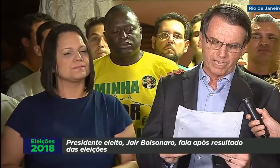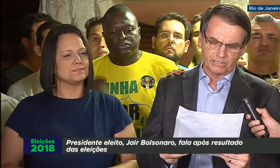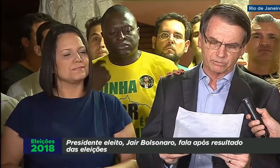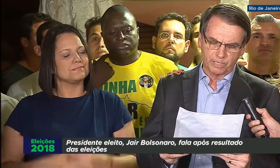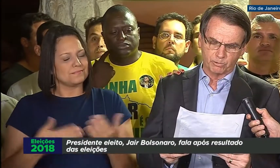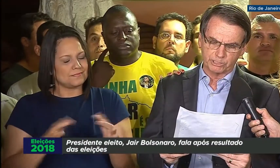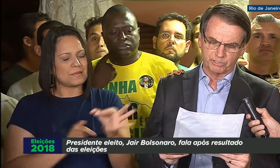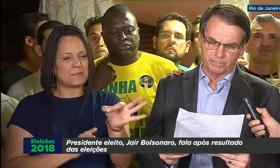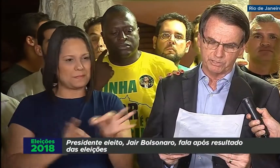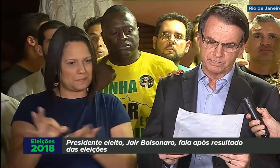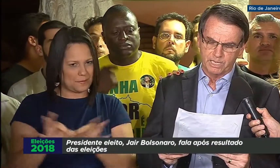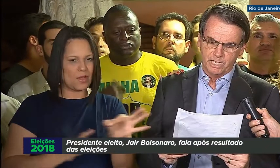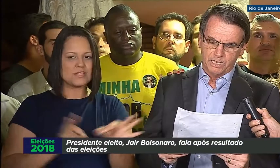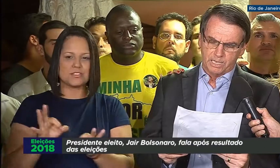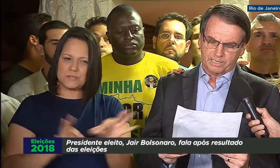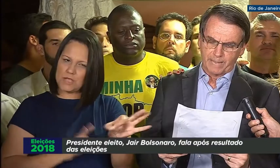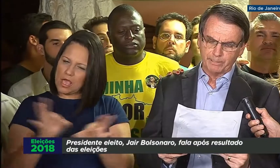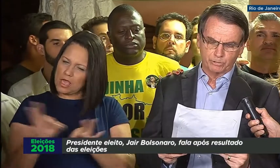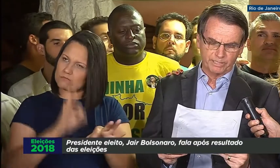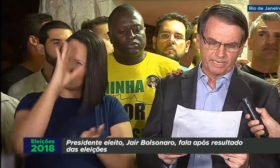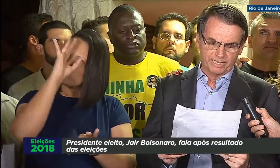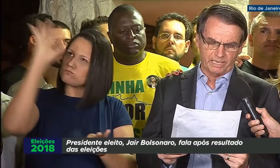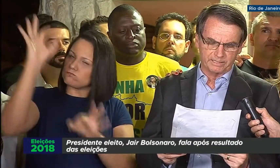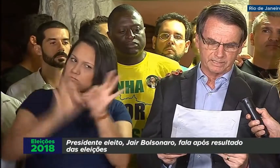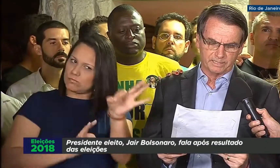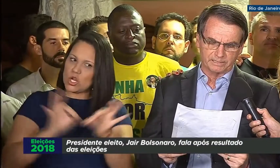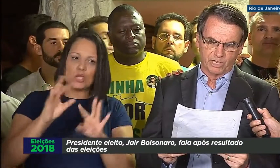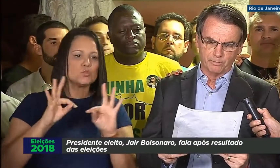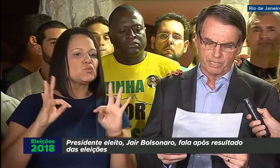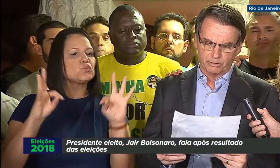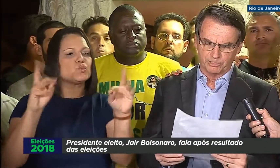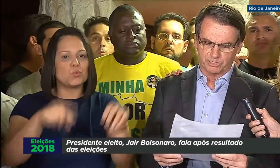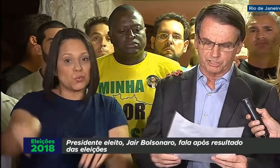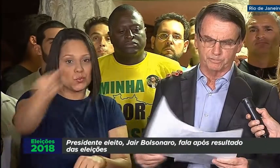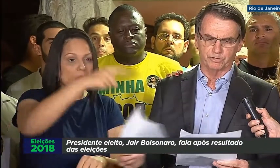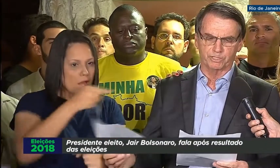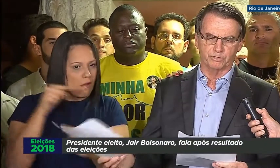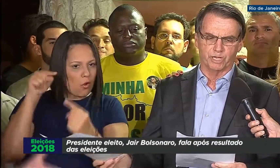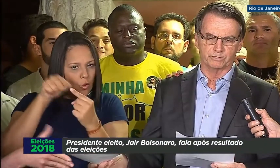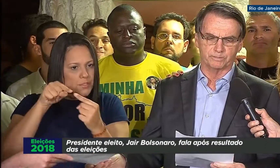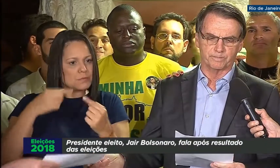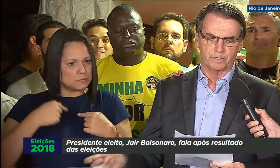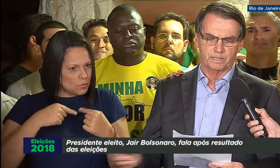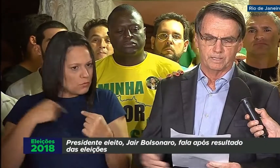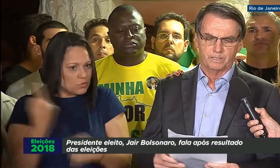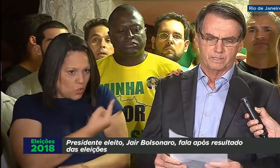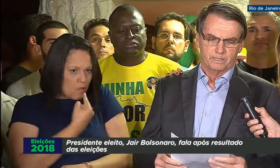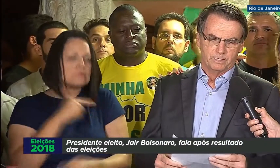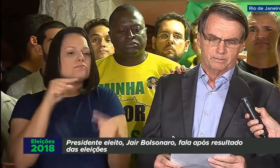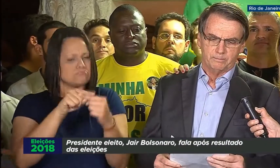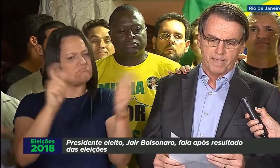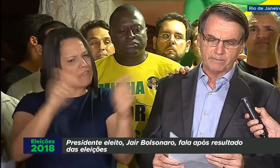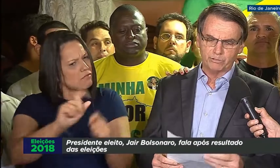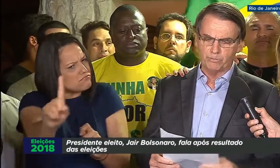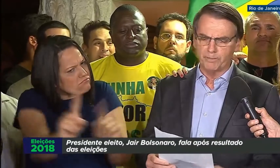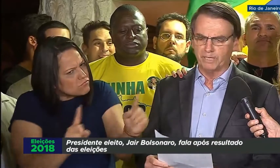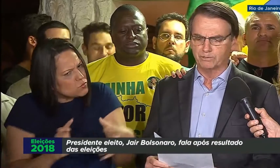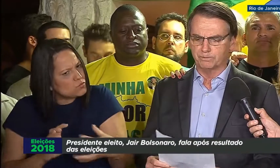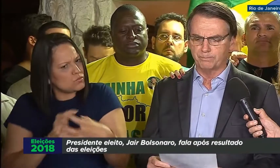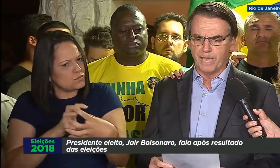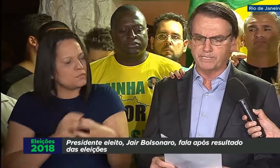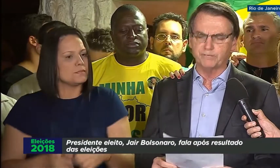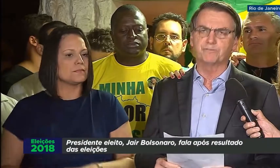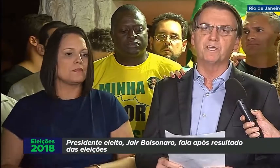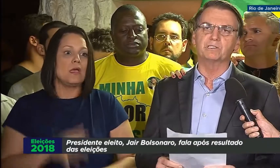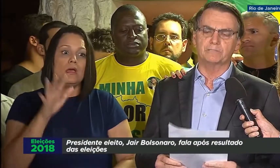Nesse projeto que construímos, cabem todos aqueles que têm o mesmo objetivo que o nosso. Mesmo no